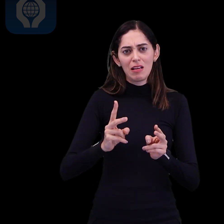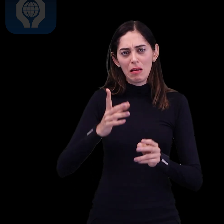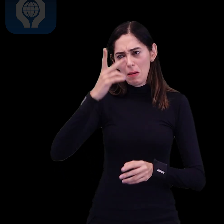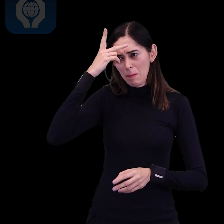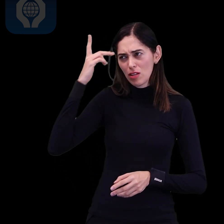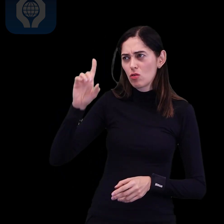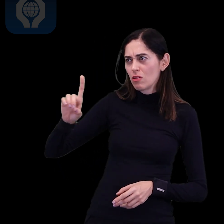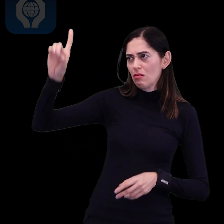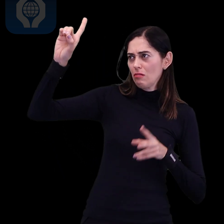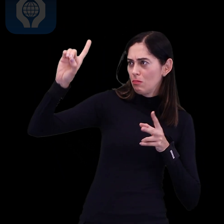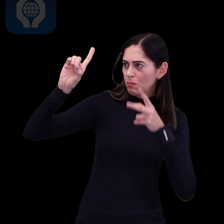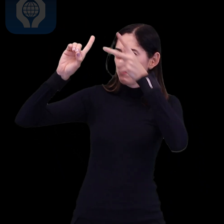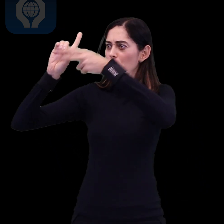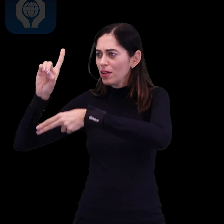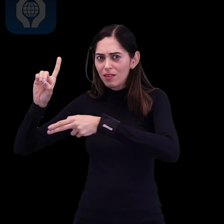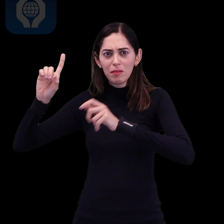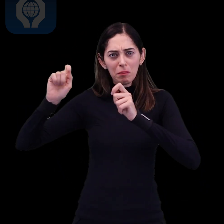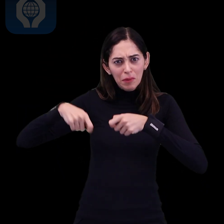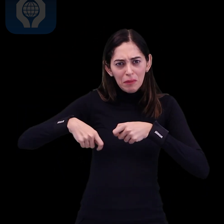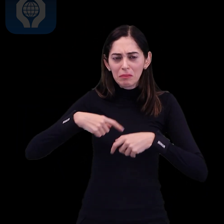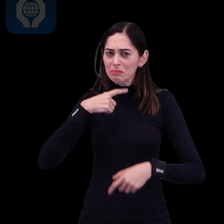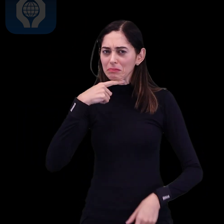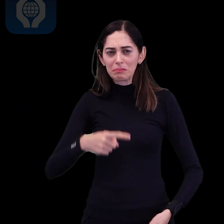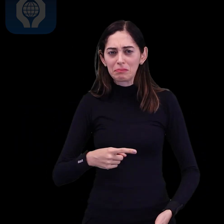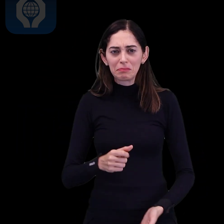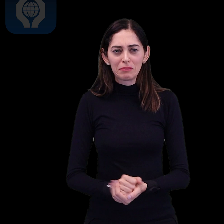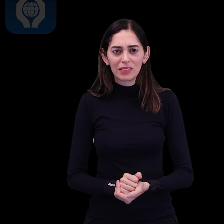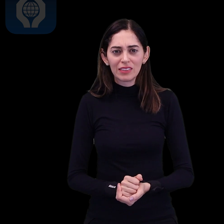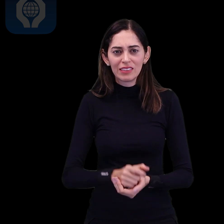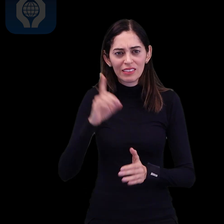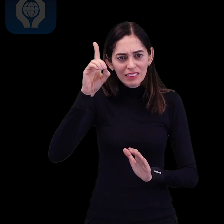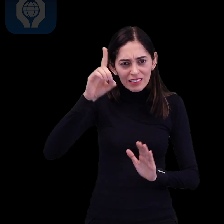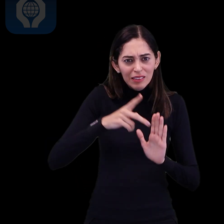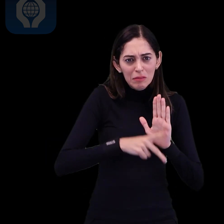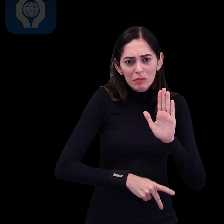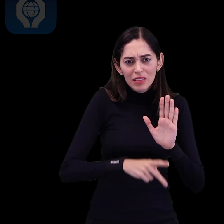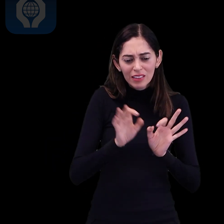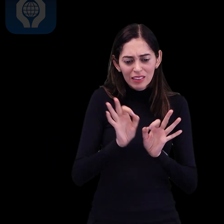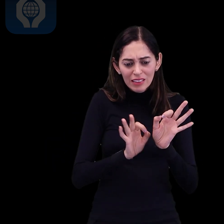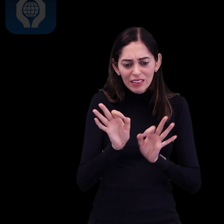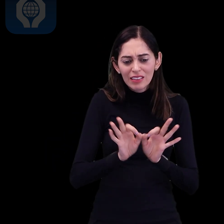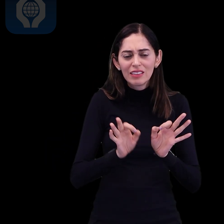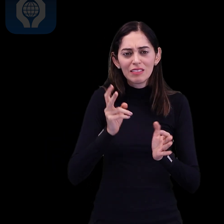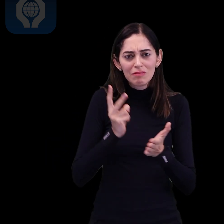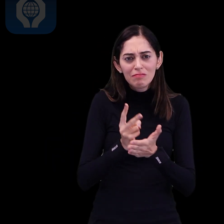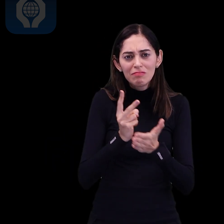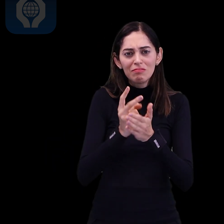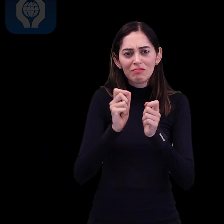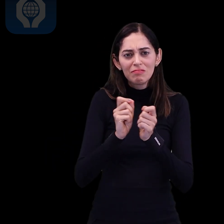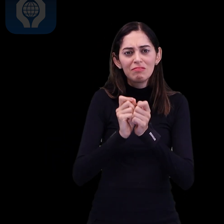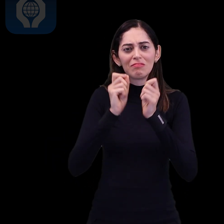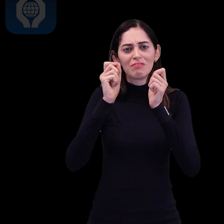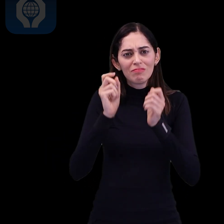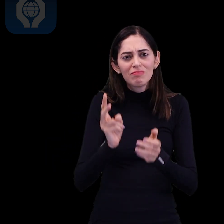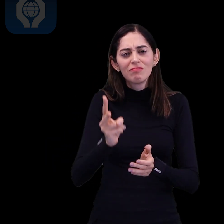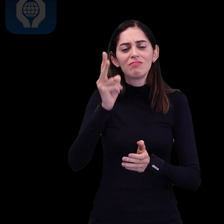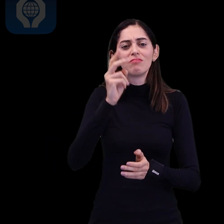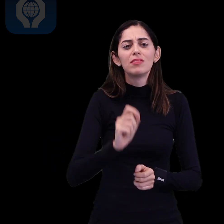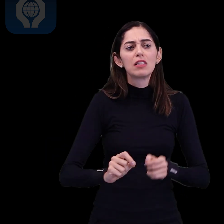pode impedi-lo de fazer tudo o que planeja. Nenhum ser humano pode impedir a Deus. Satanás não pode impedir